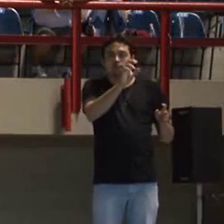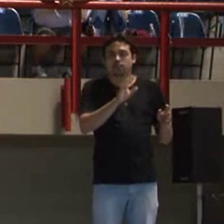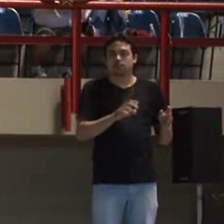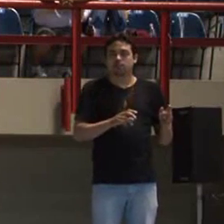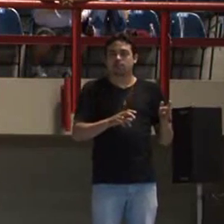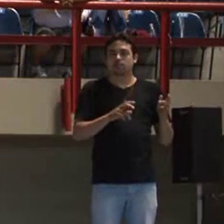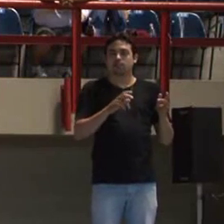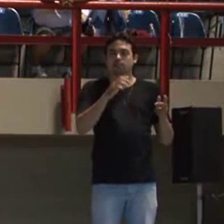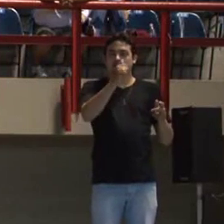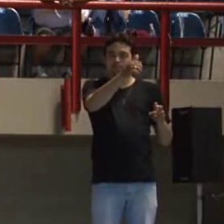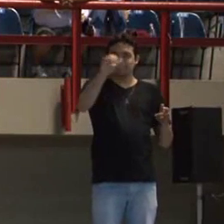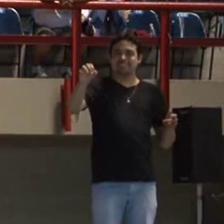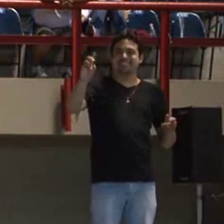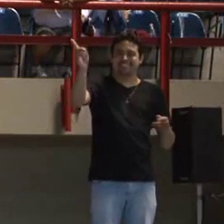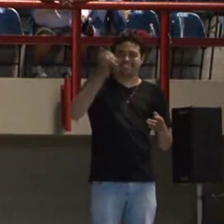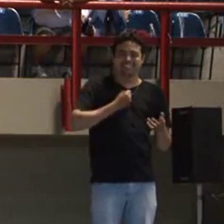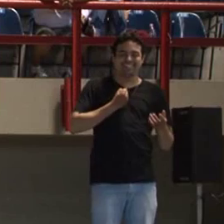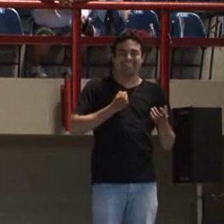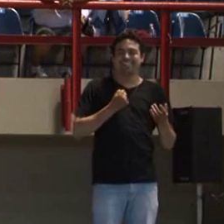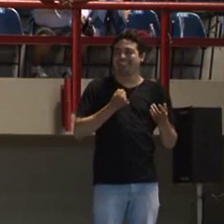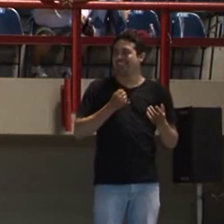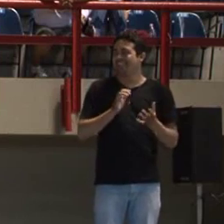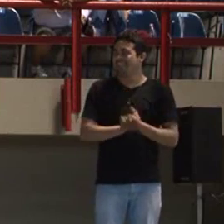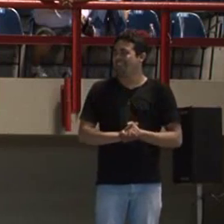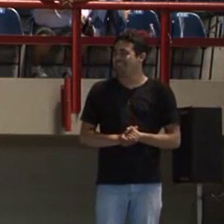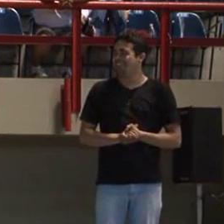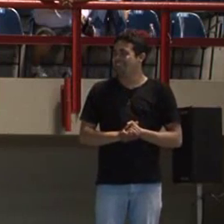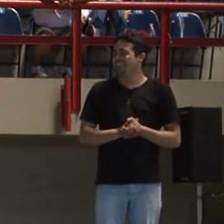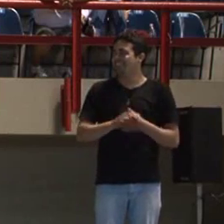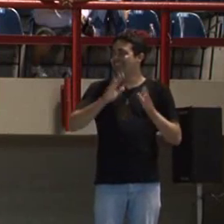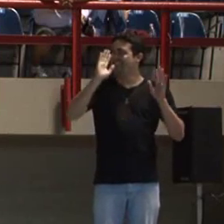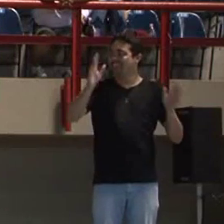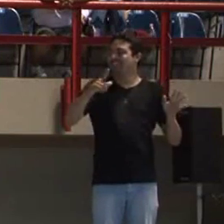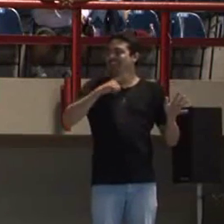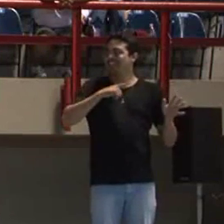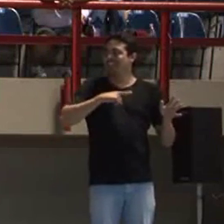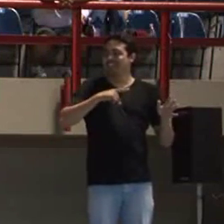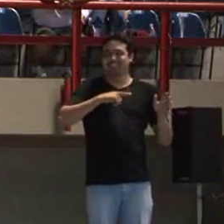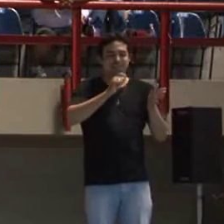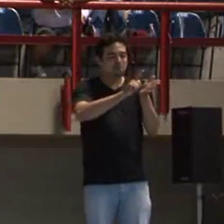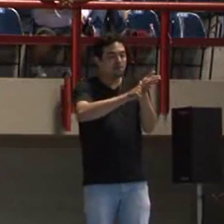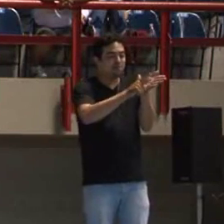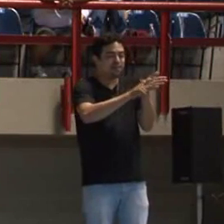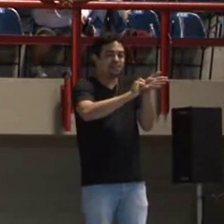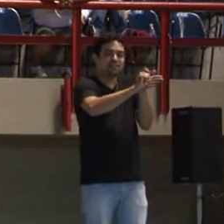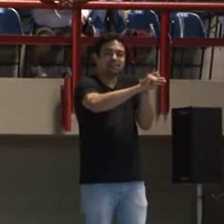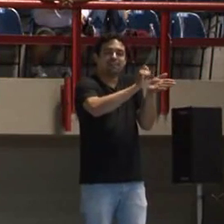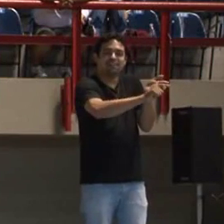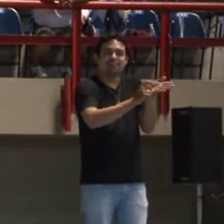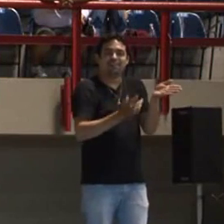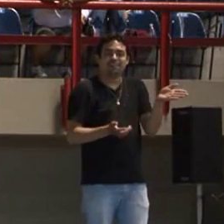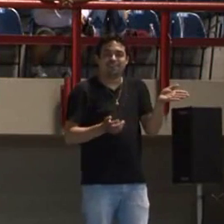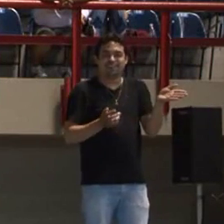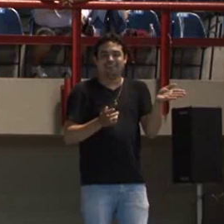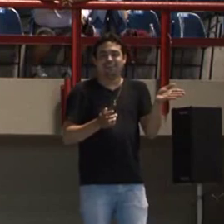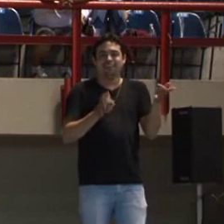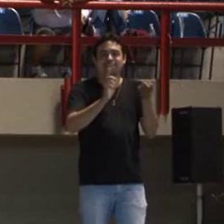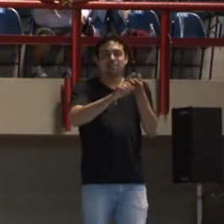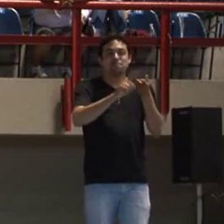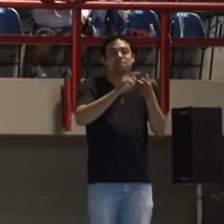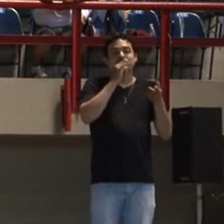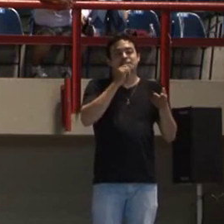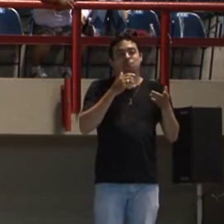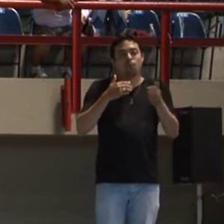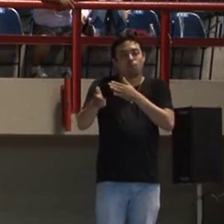cara mostra a nota de $100, yes, pronto. Mas se já tiver escrito, não funciona. Quando você for comprar em